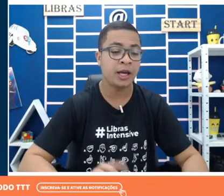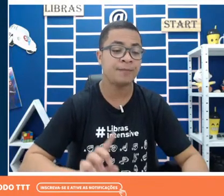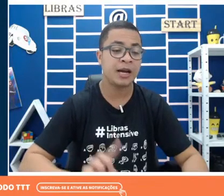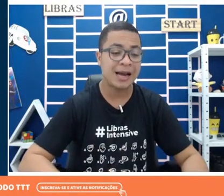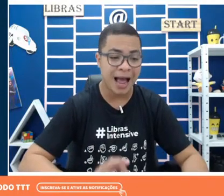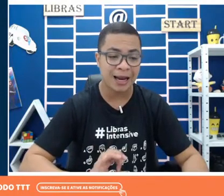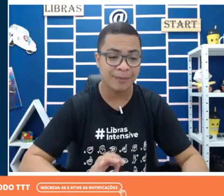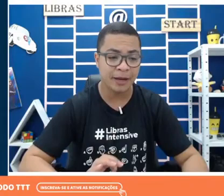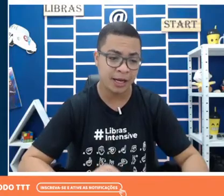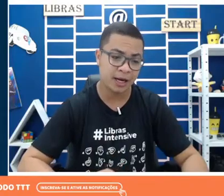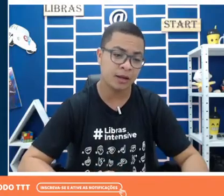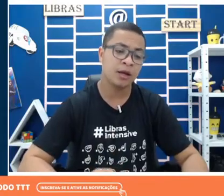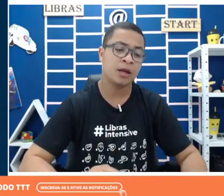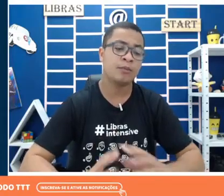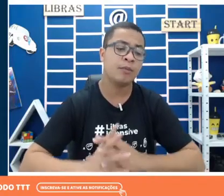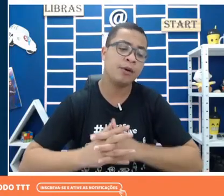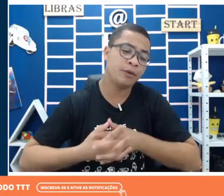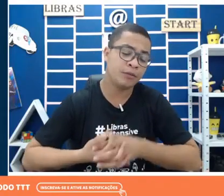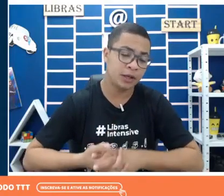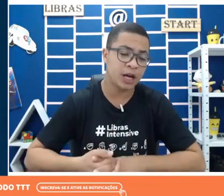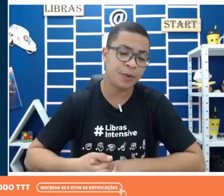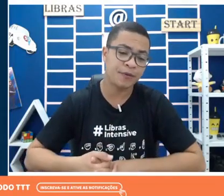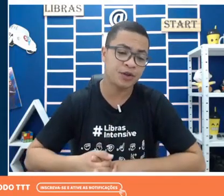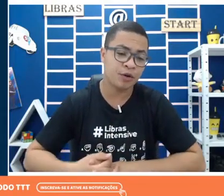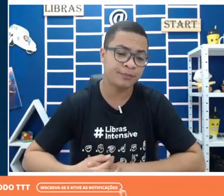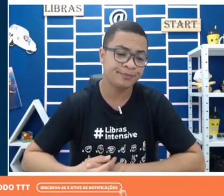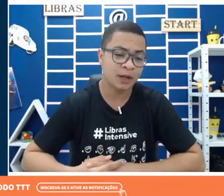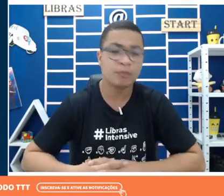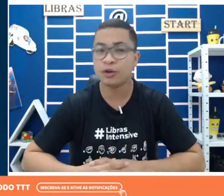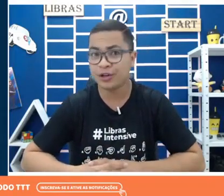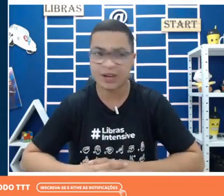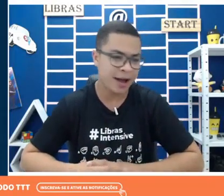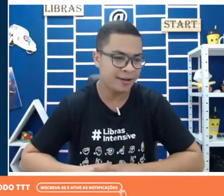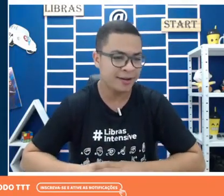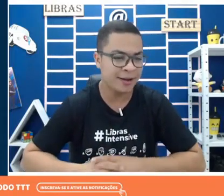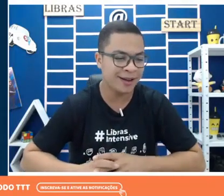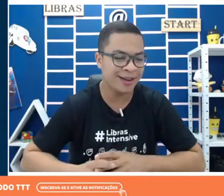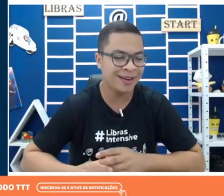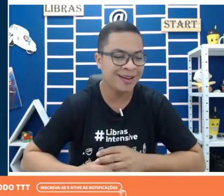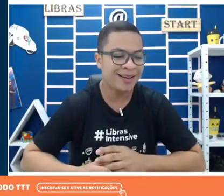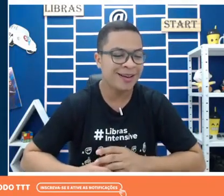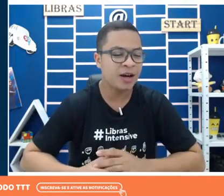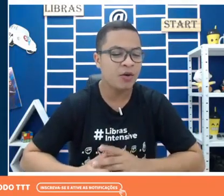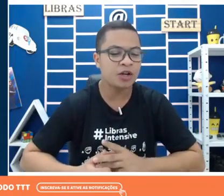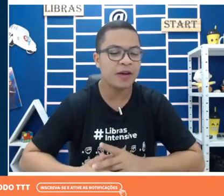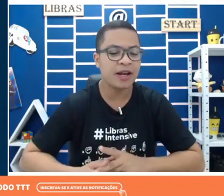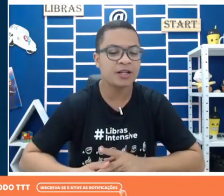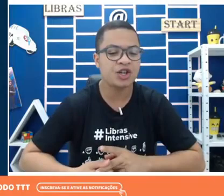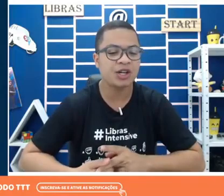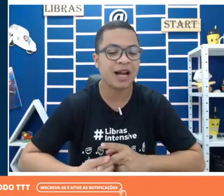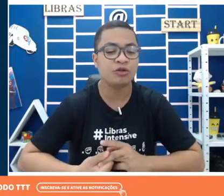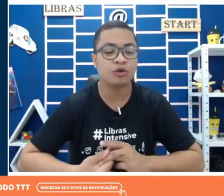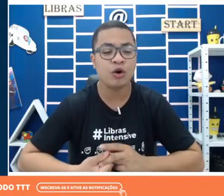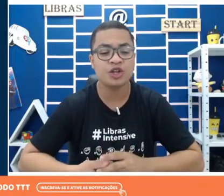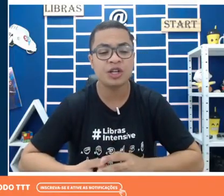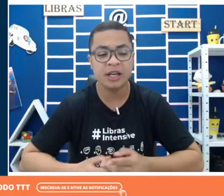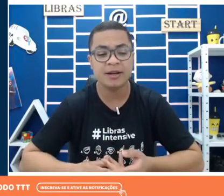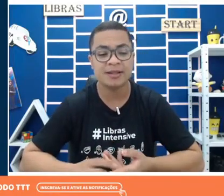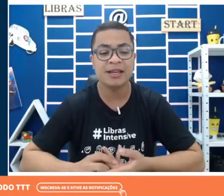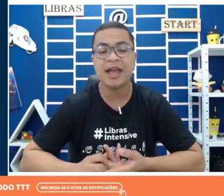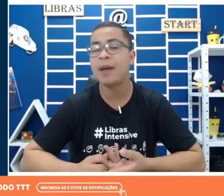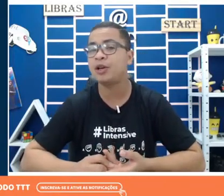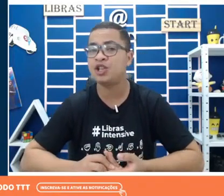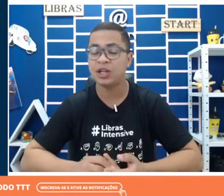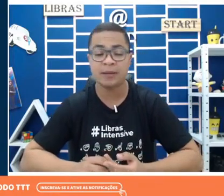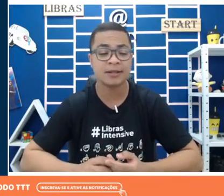Olha aqui, Carla Pereira. Boa tarde, professor. Boa noite, Carla. Qual a diferença de tradutor de